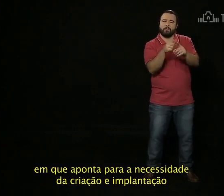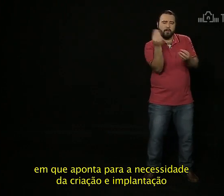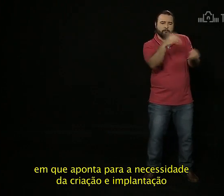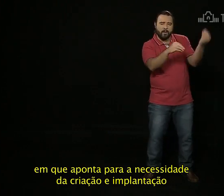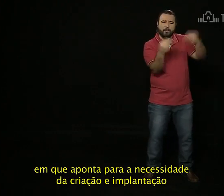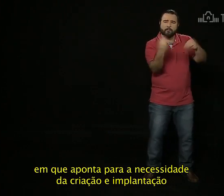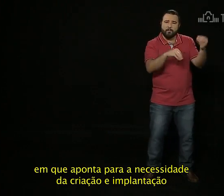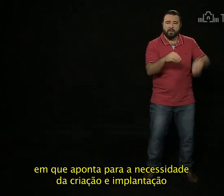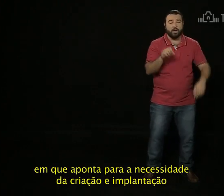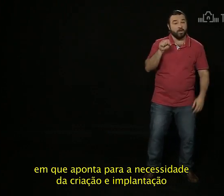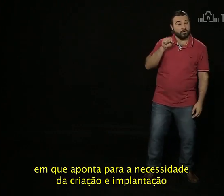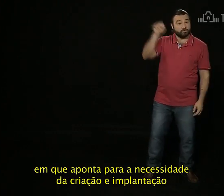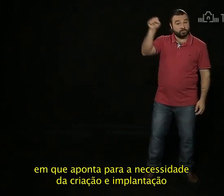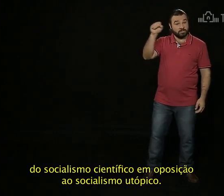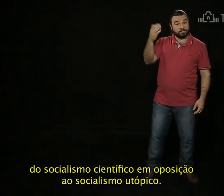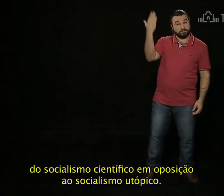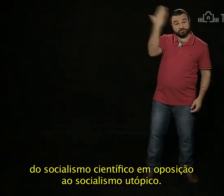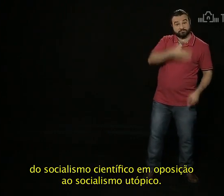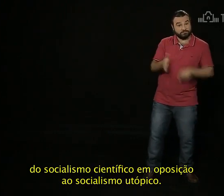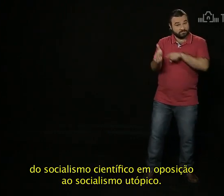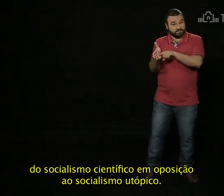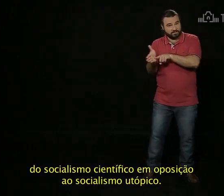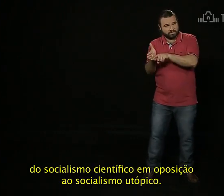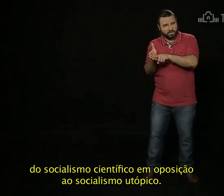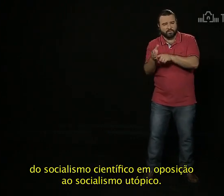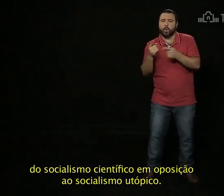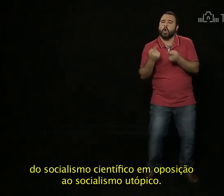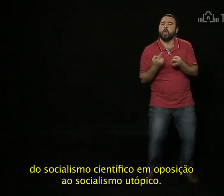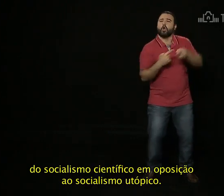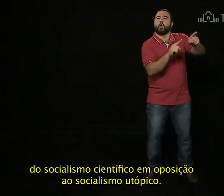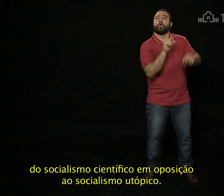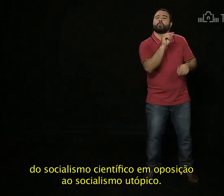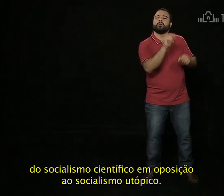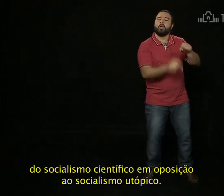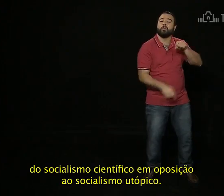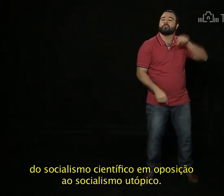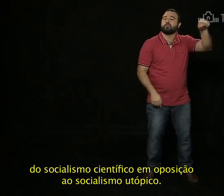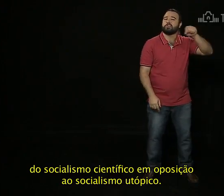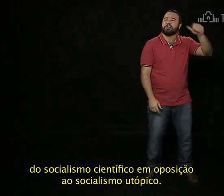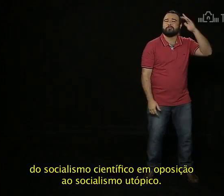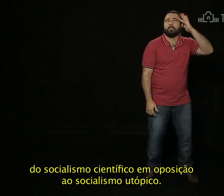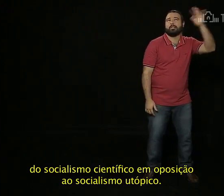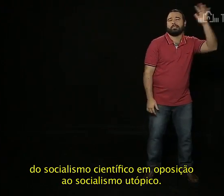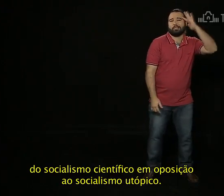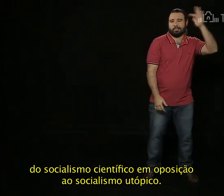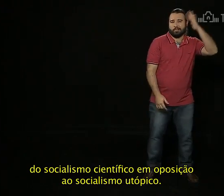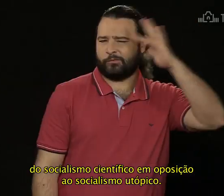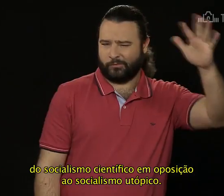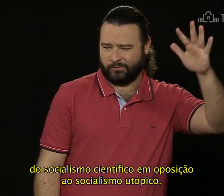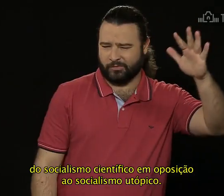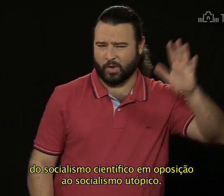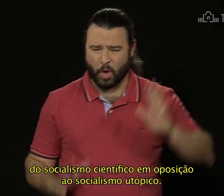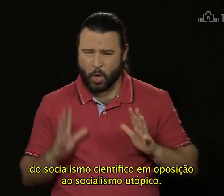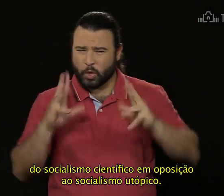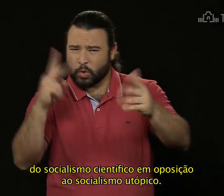e implantação do socialismo científico em oposição ao socialismo utópico